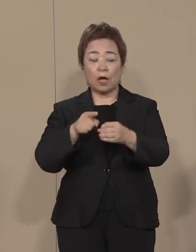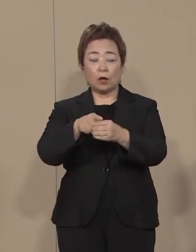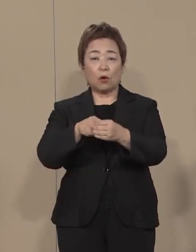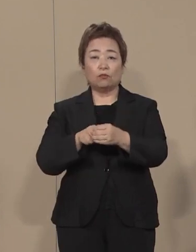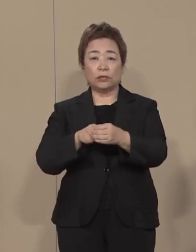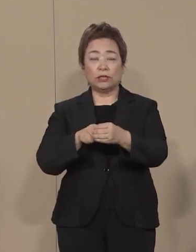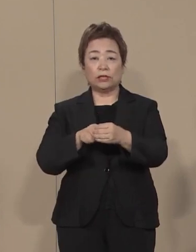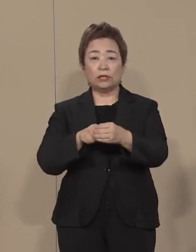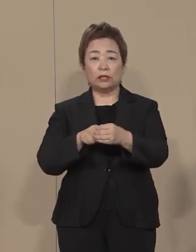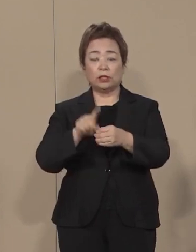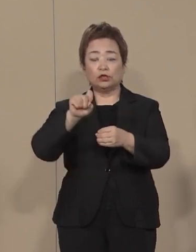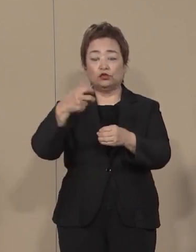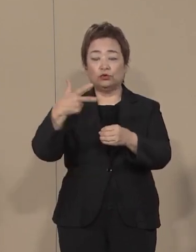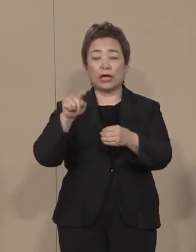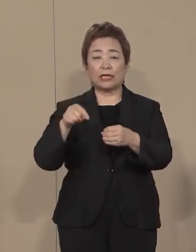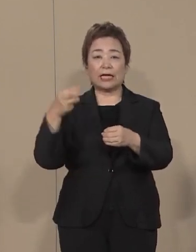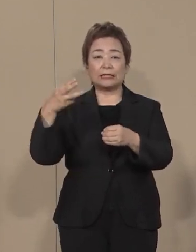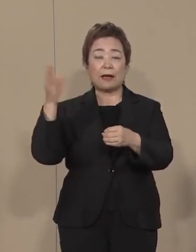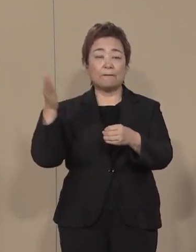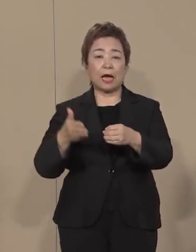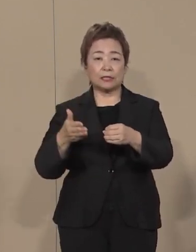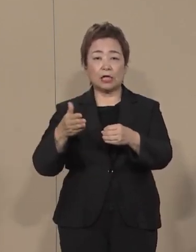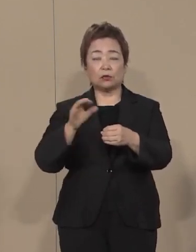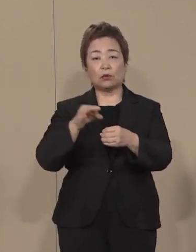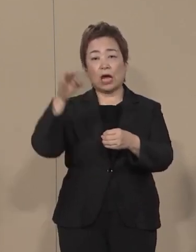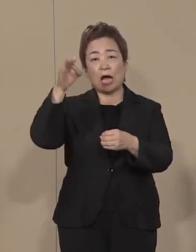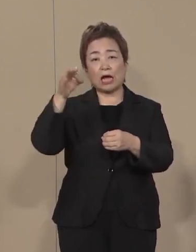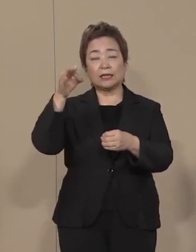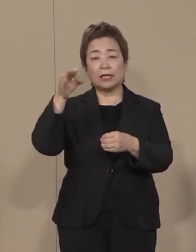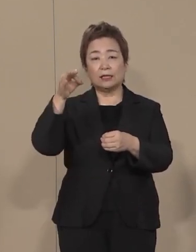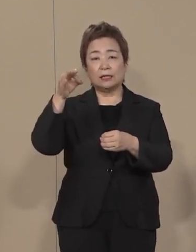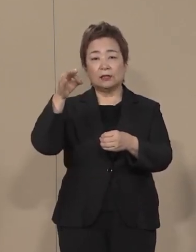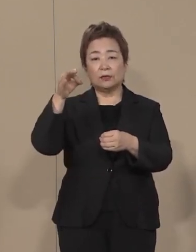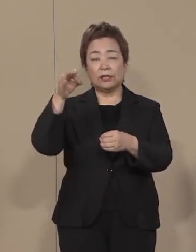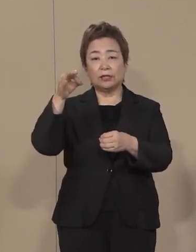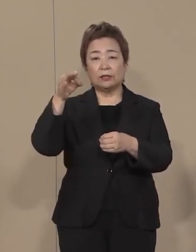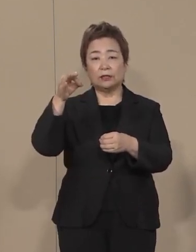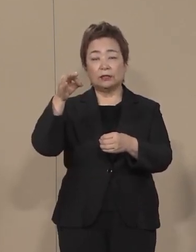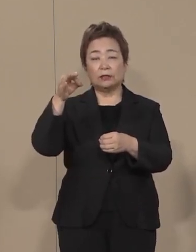小麦が17.3%とに上っておりいっ